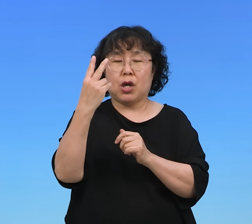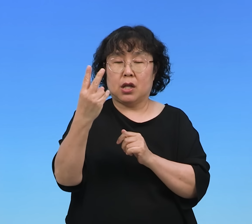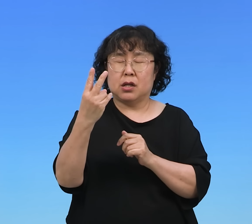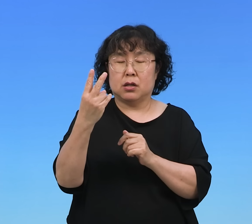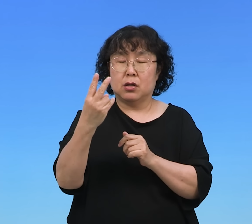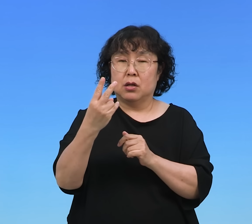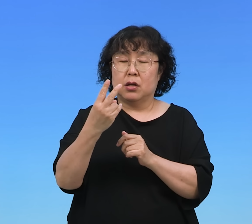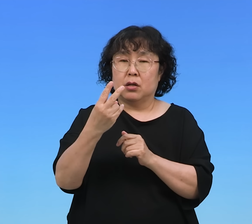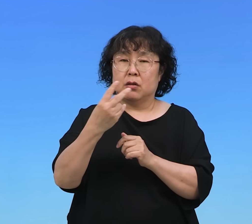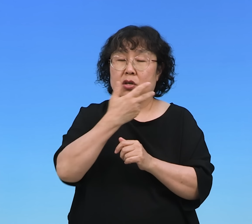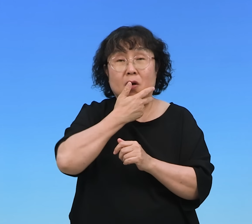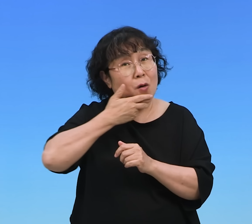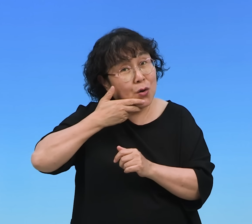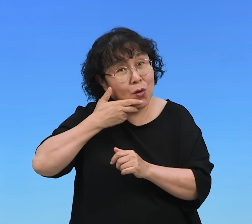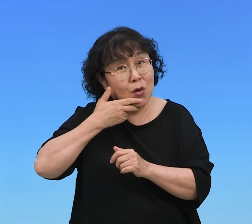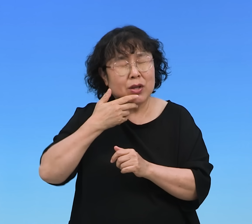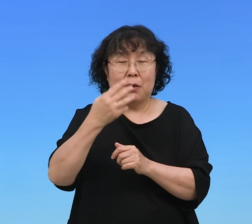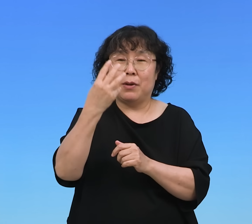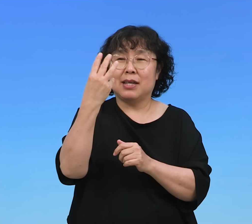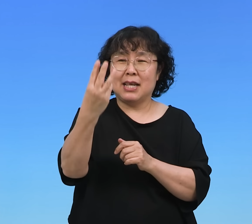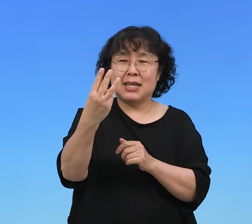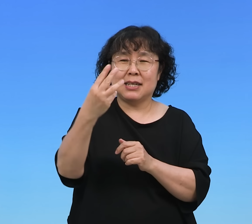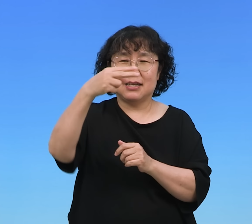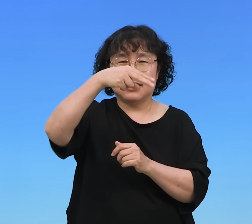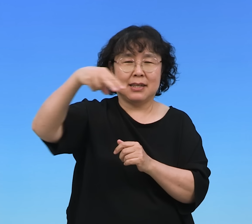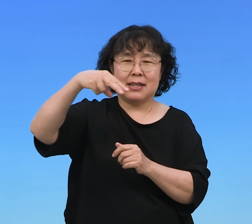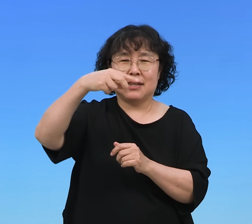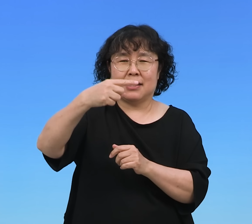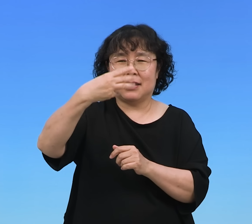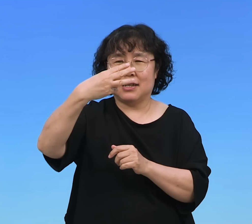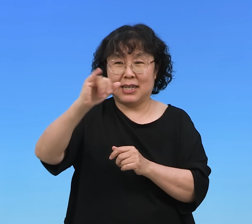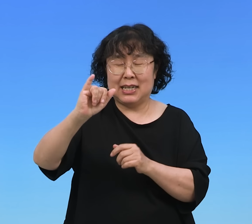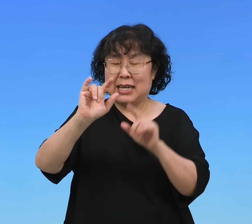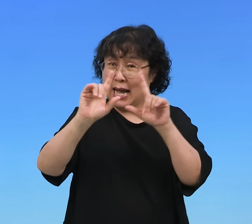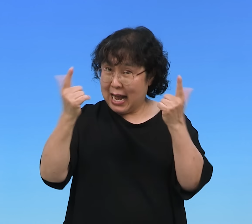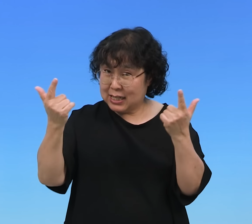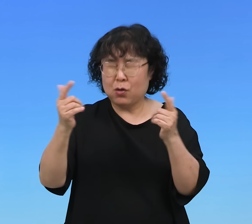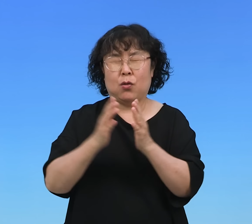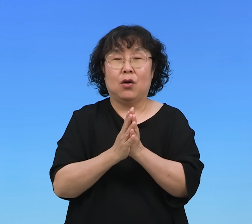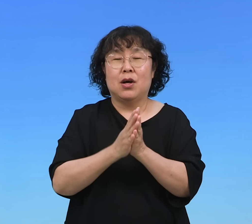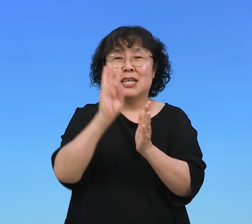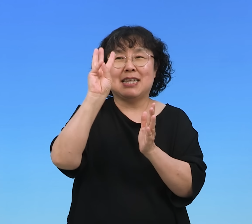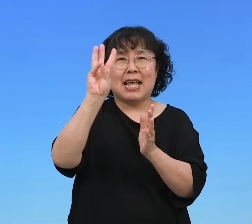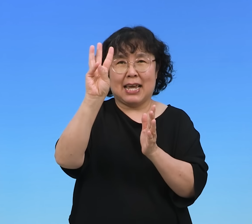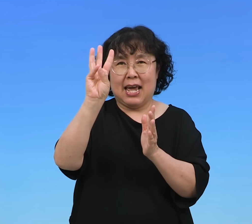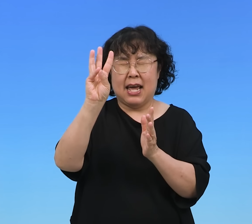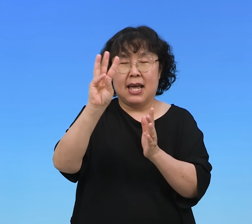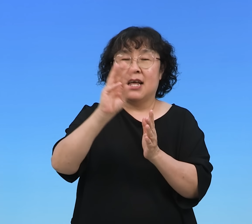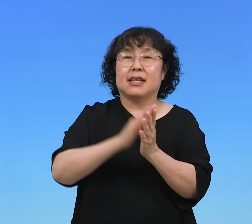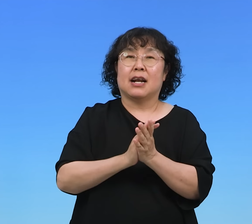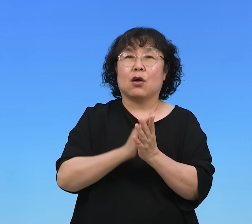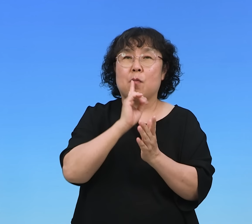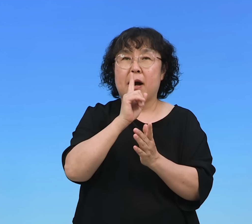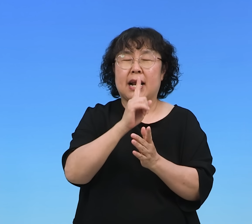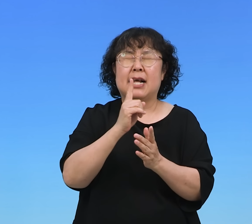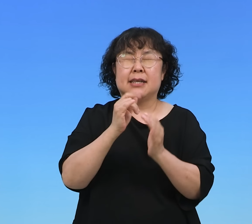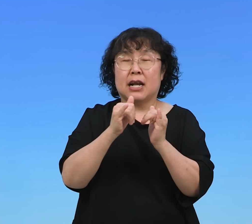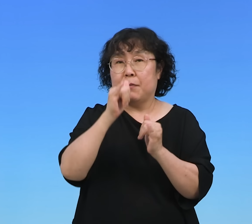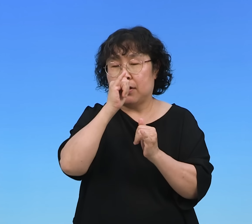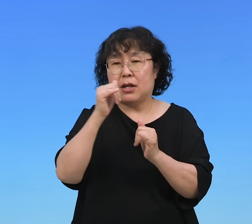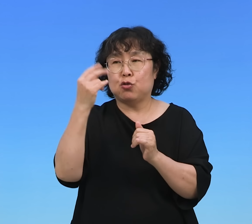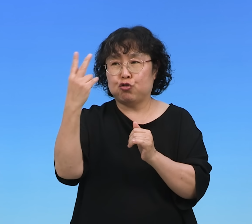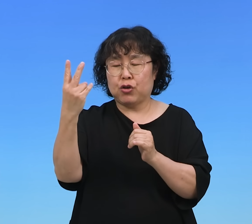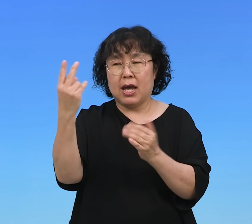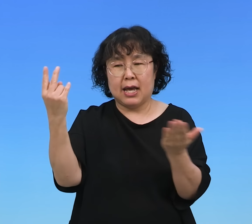영어가 쉬운데요 세잡은 발음이 좀 복잡하죠. 혀를 굴려야 되니까. 그래서 기억이 나요. 어떤 분은 나